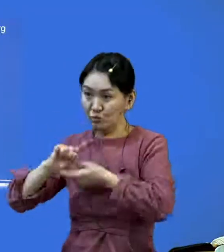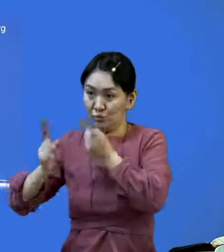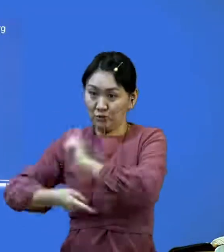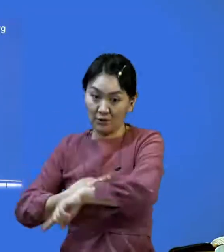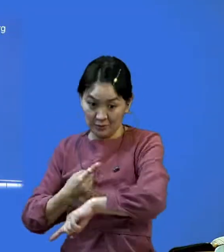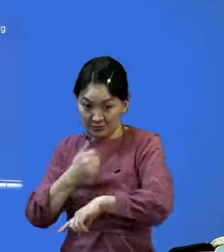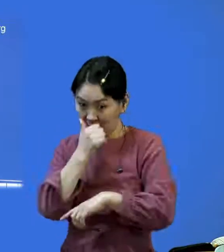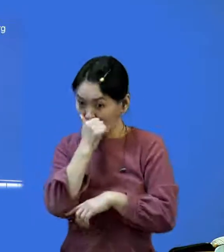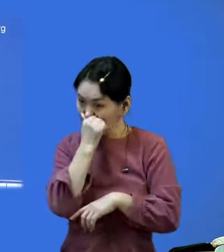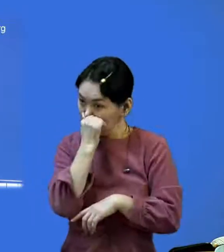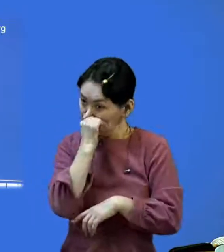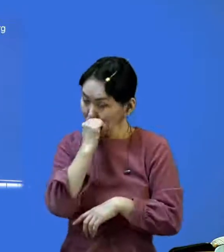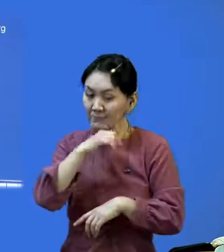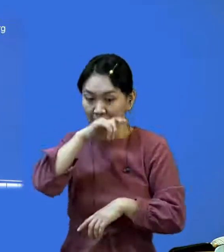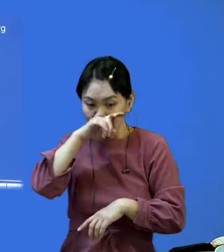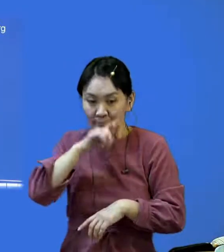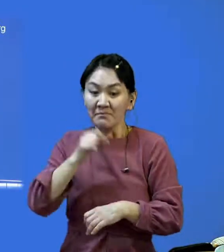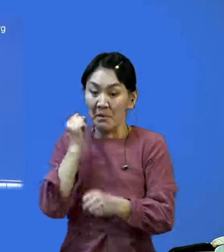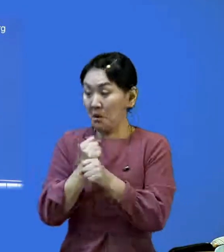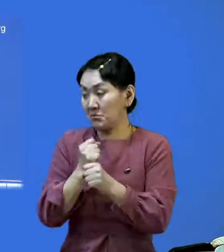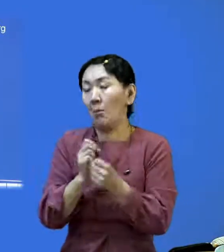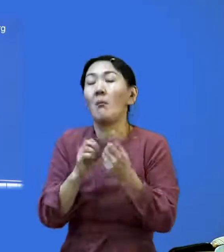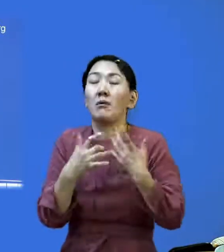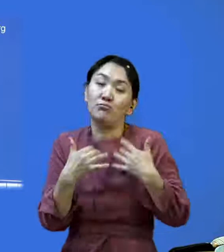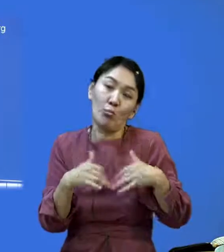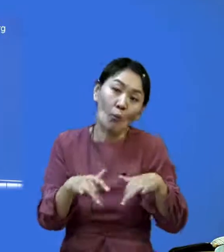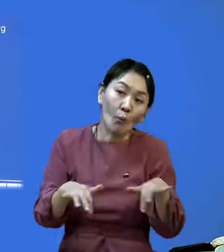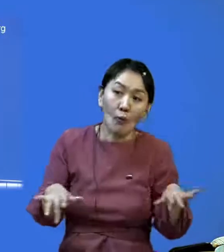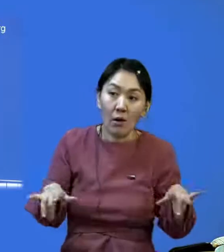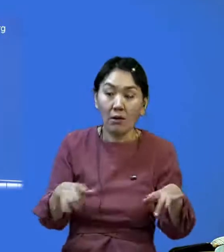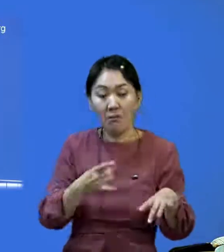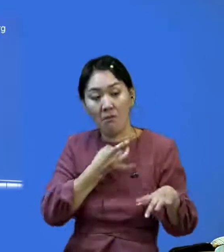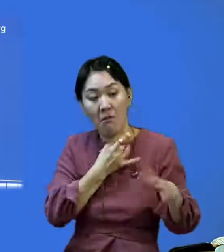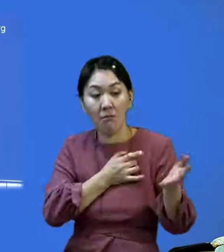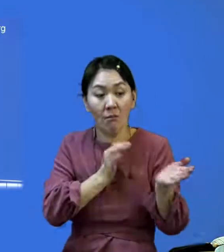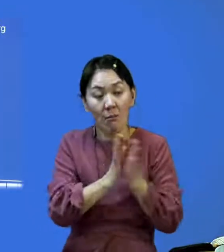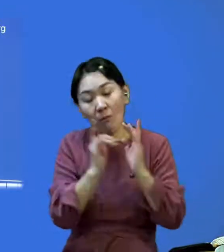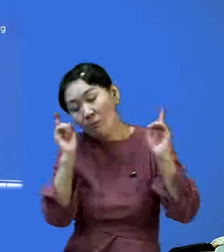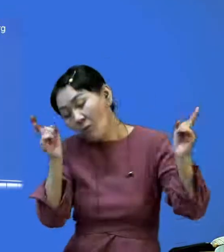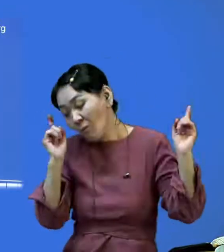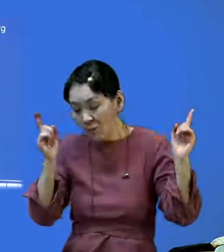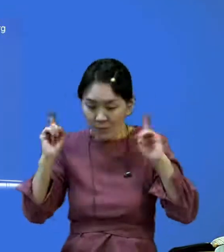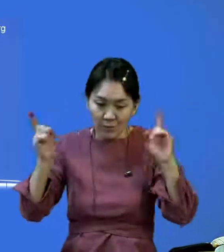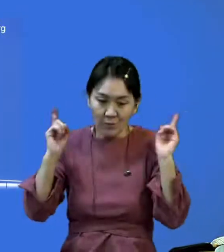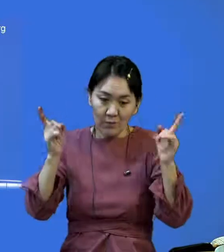Тэгээд ажилч хийхгүй. Тэгэл архны найзуудтайгаа баян зугаацал.